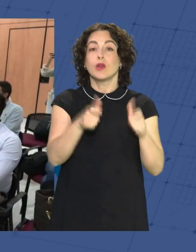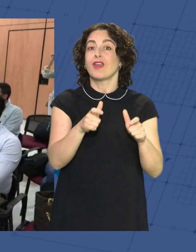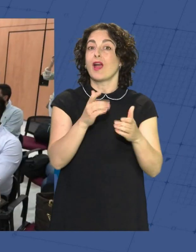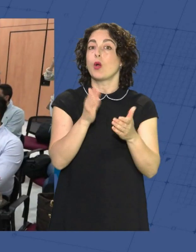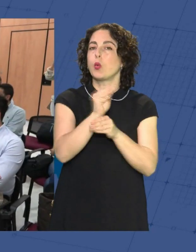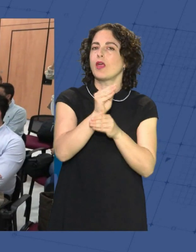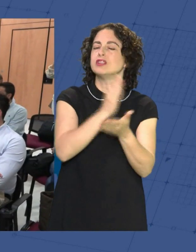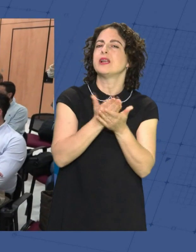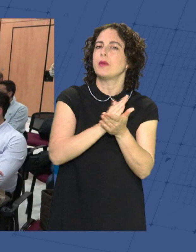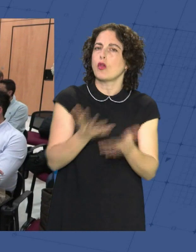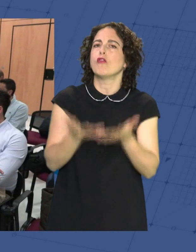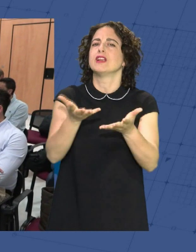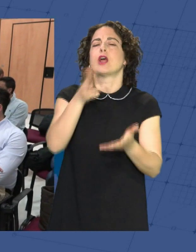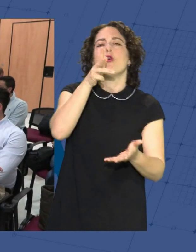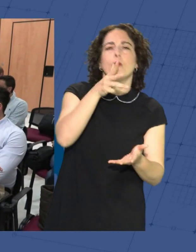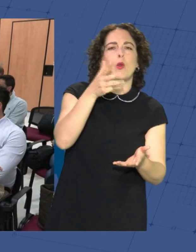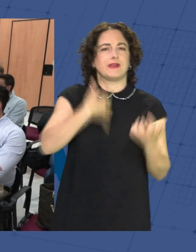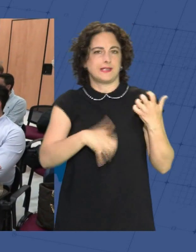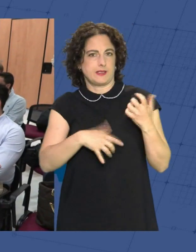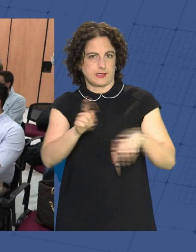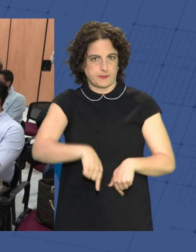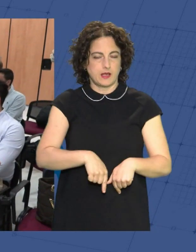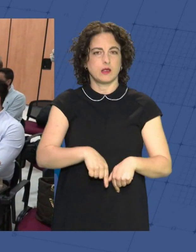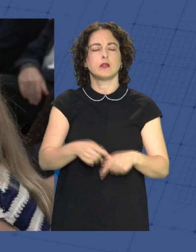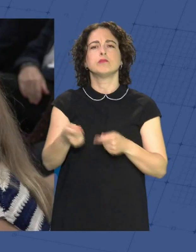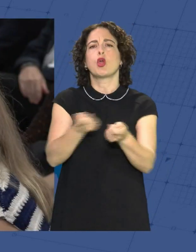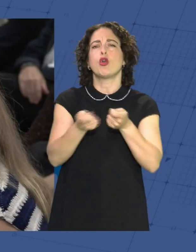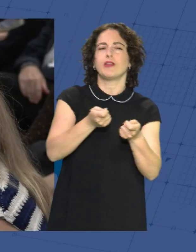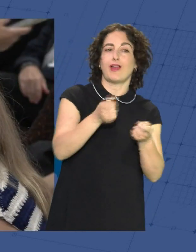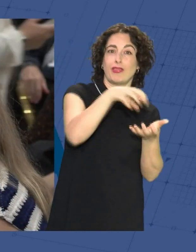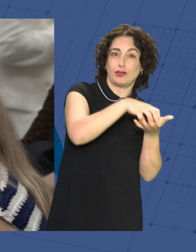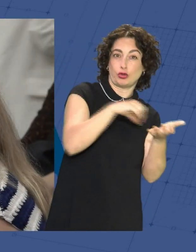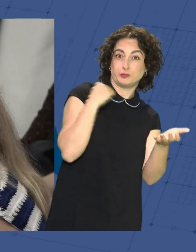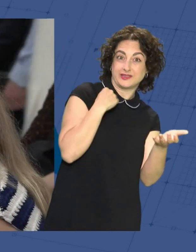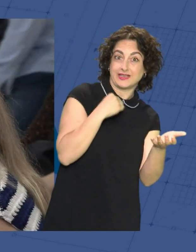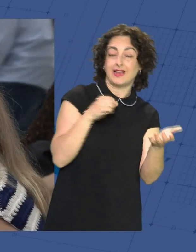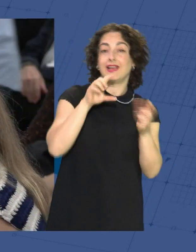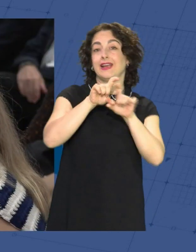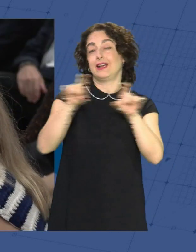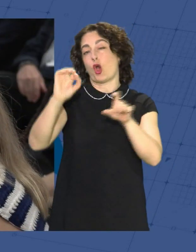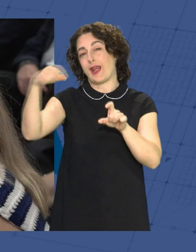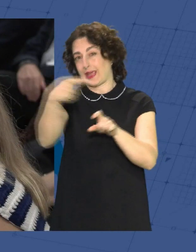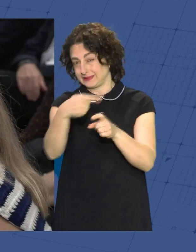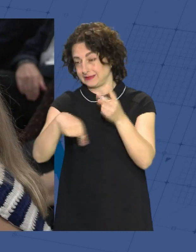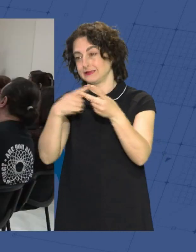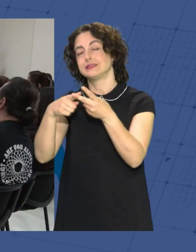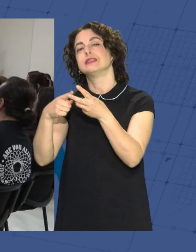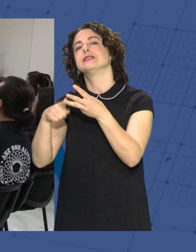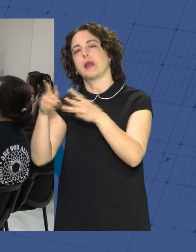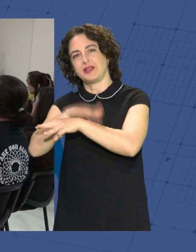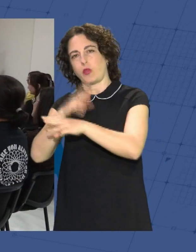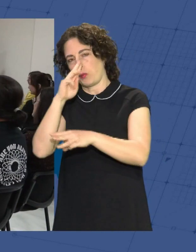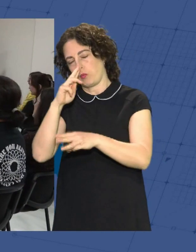oferta plazas en Huelva y Sevilla y coordina a centros hospitalarios, entidades del tercer sector y administraciones